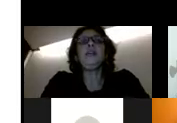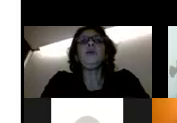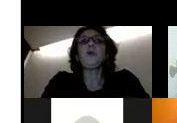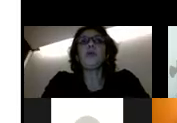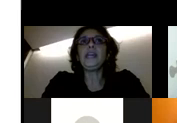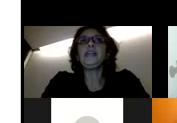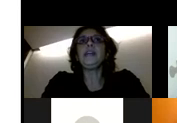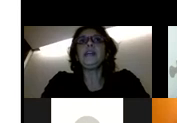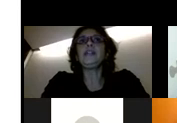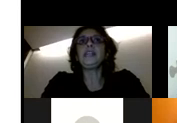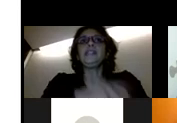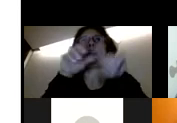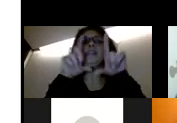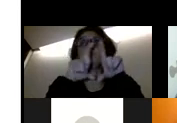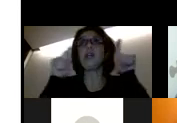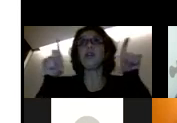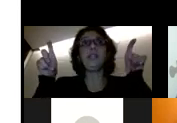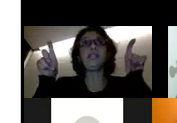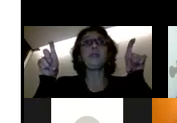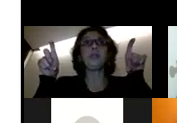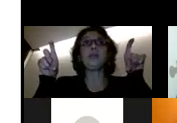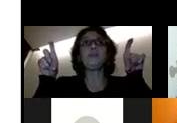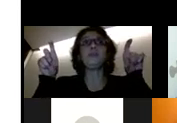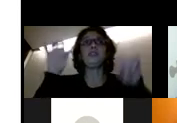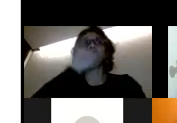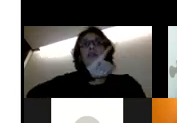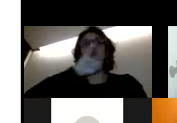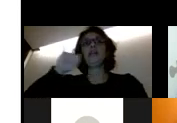AN, poder registrar la cláusula completa, por